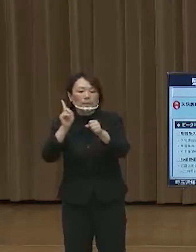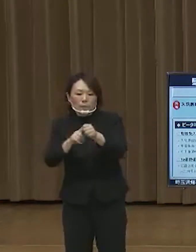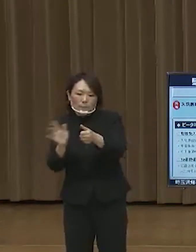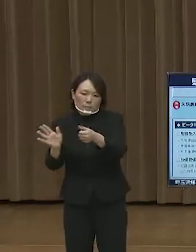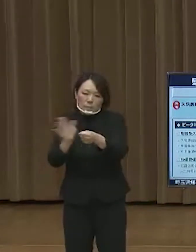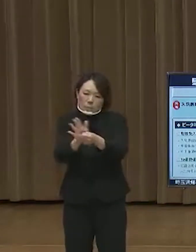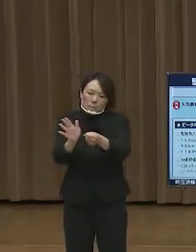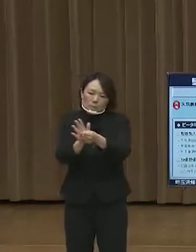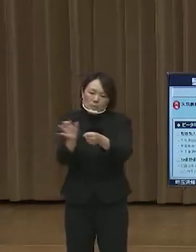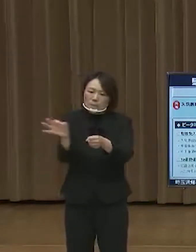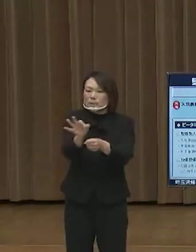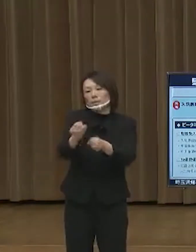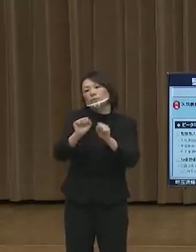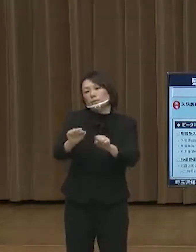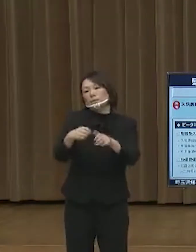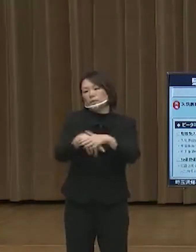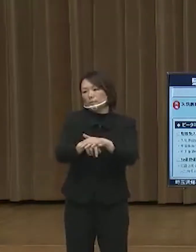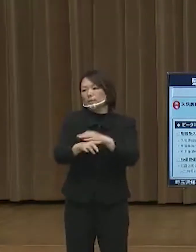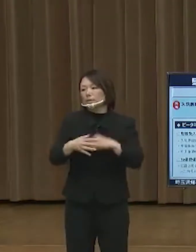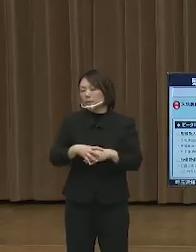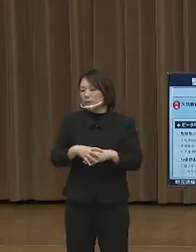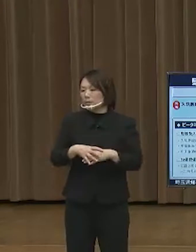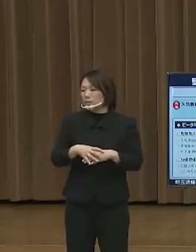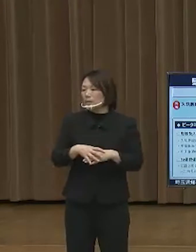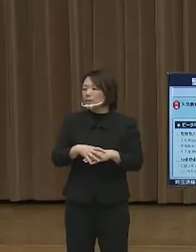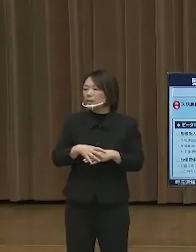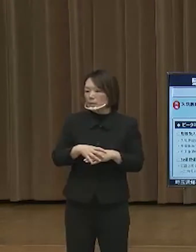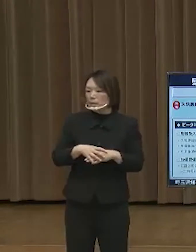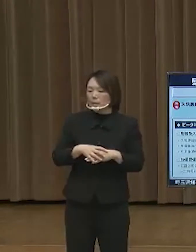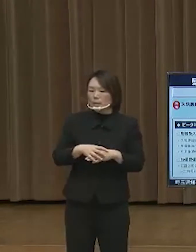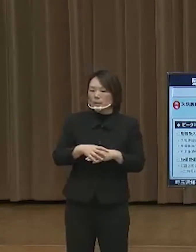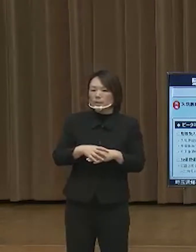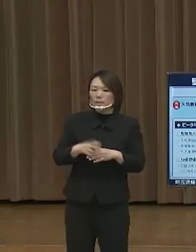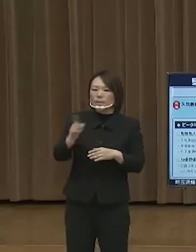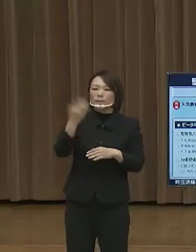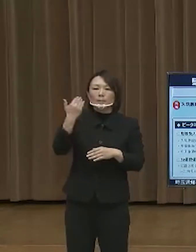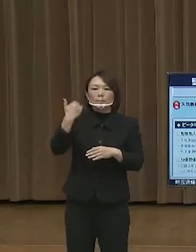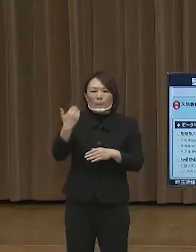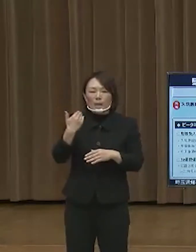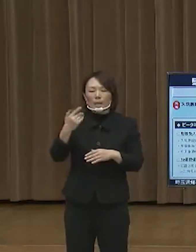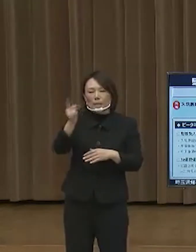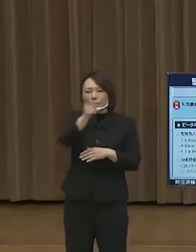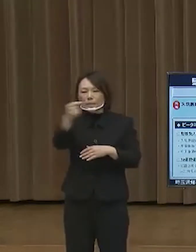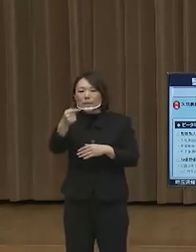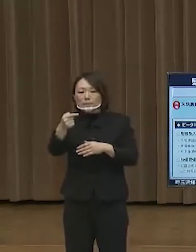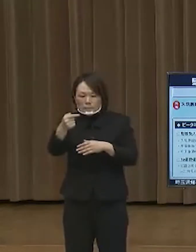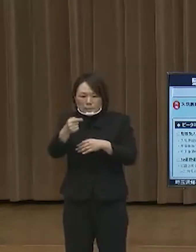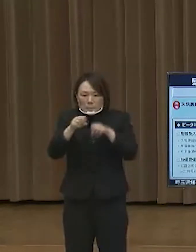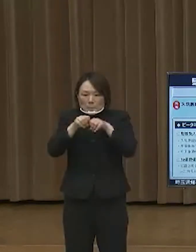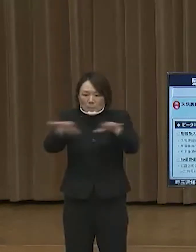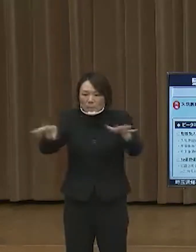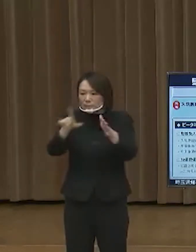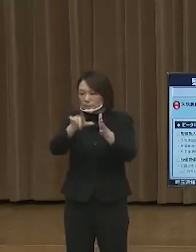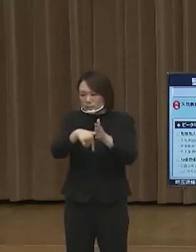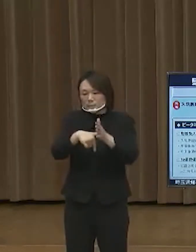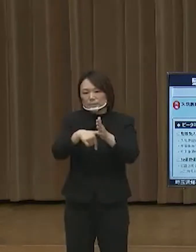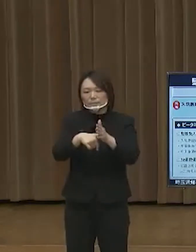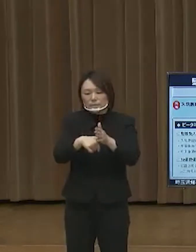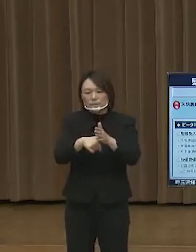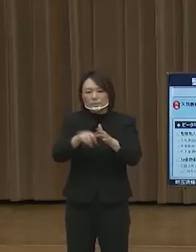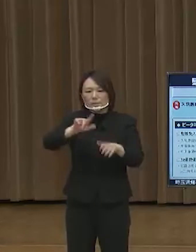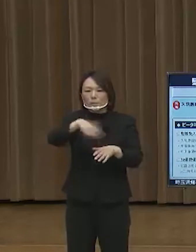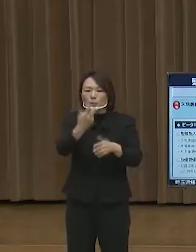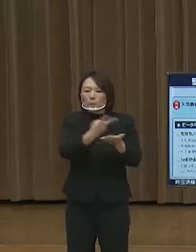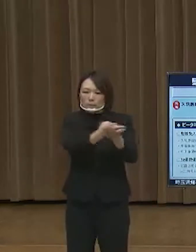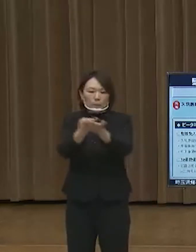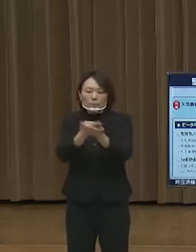すみません、第1波の時600床をなんとか確保されたと思うんですが、この時の公的公立病院は600床中200、民間